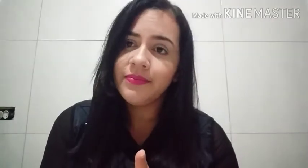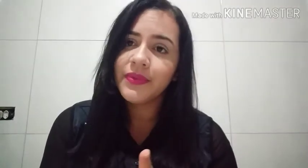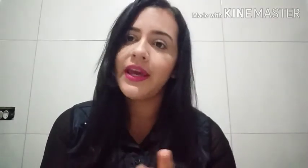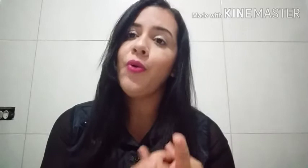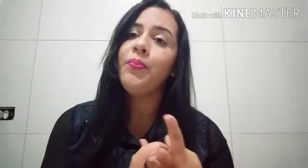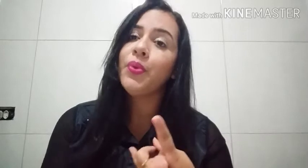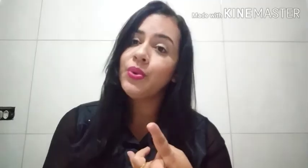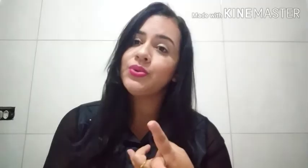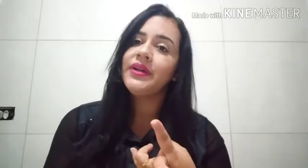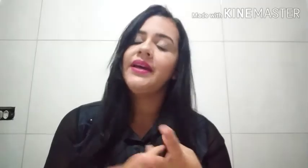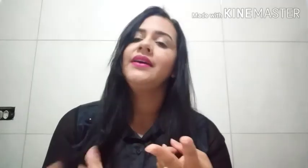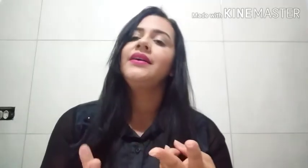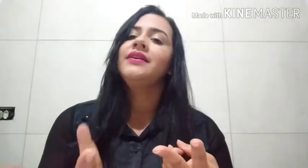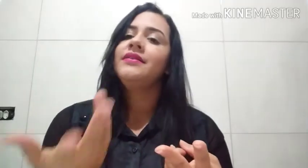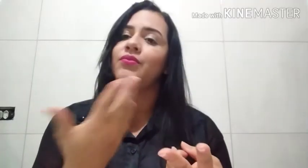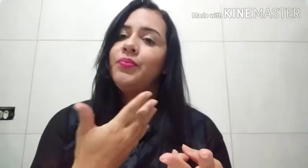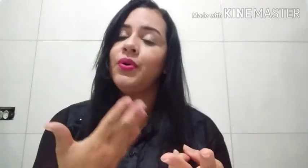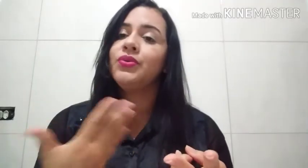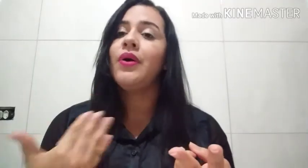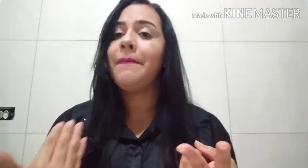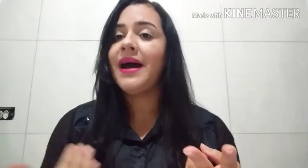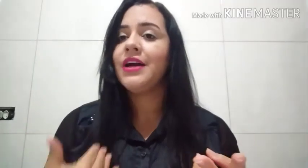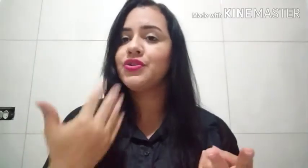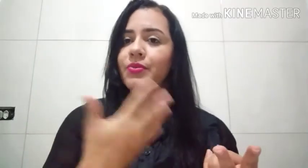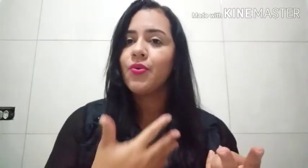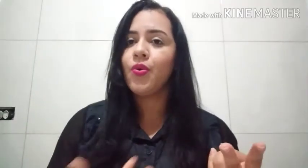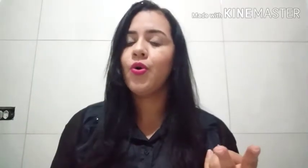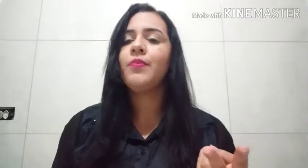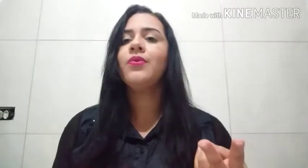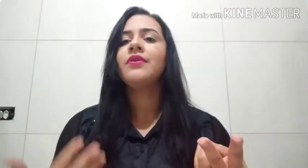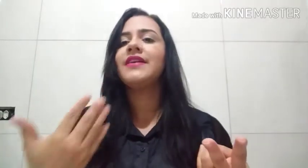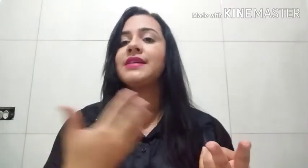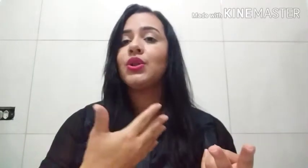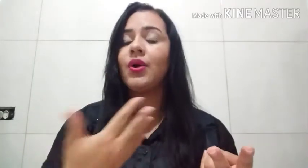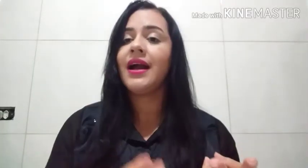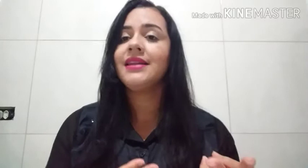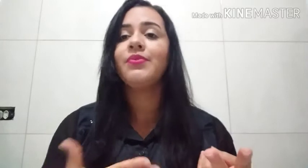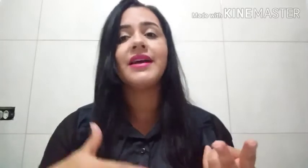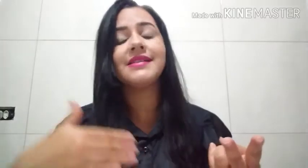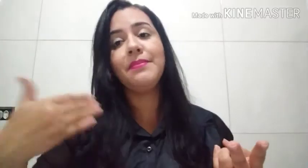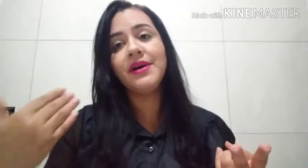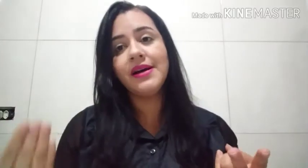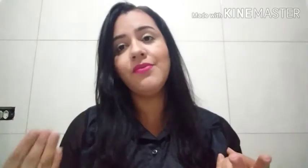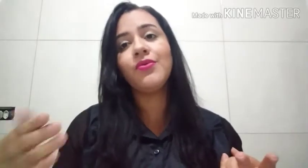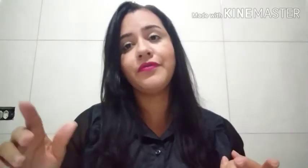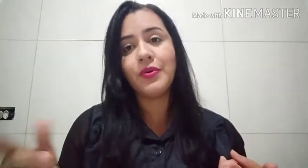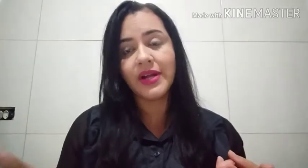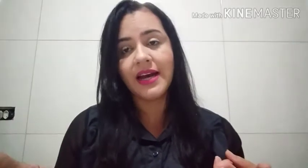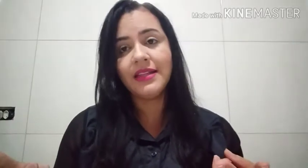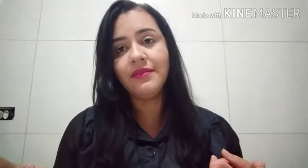que é o ponto, né? Um ponto, uma parte do meu corpo, que vai ser tocada por essa mão configurada. Pode